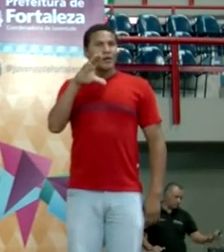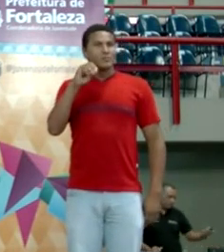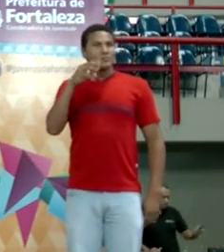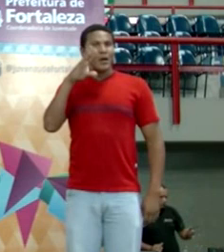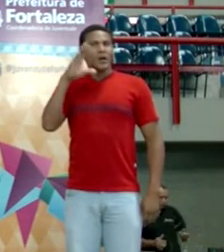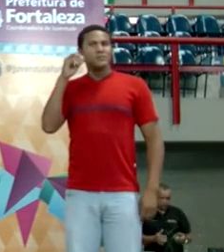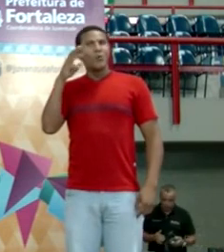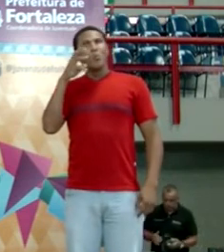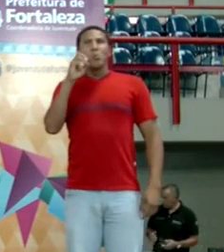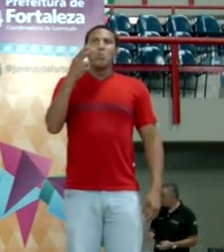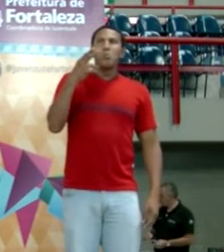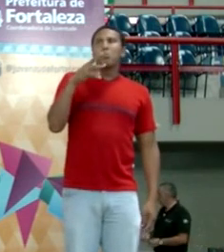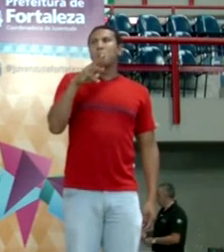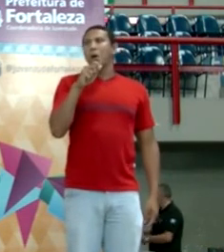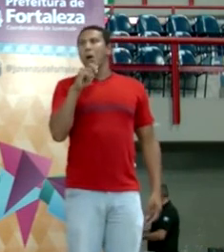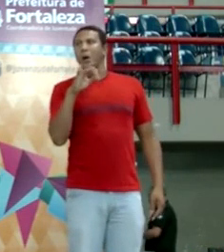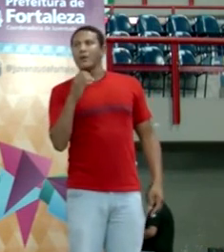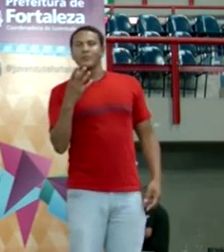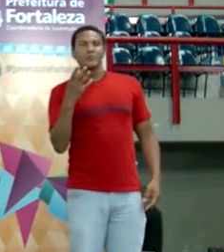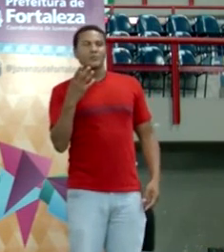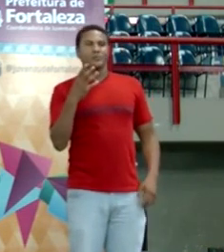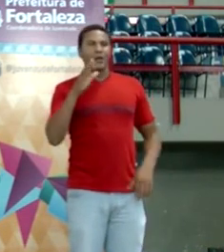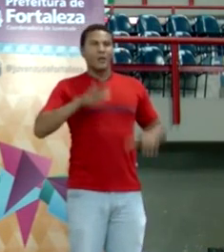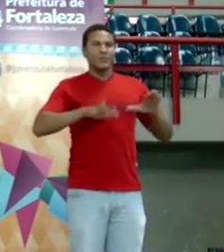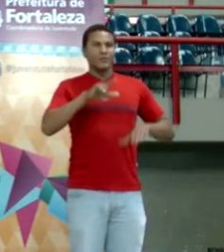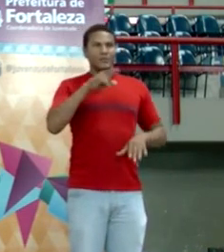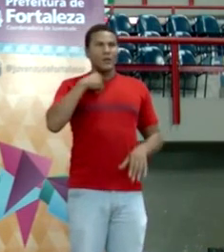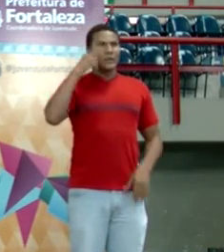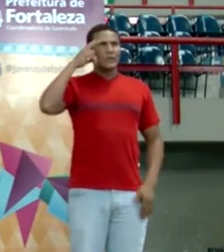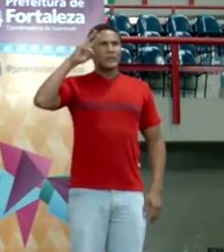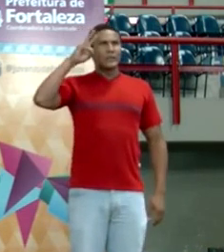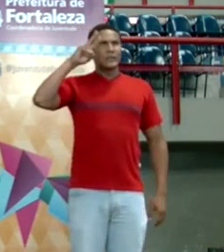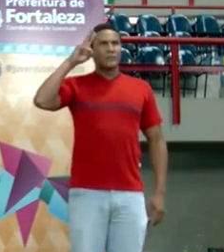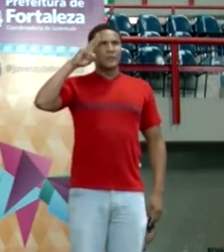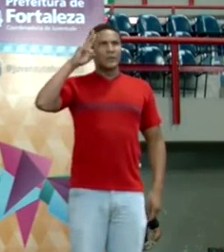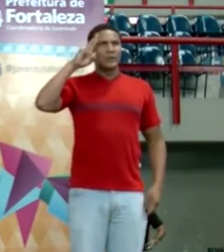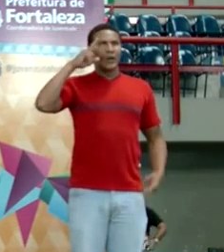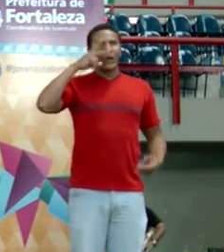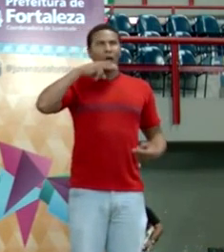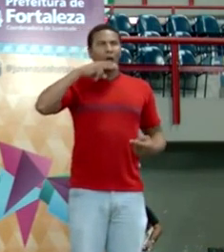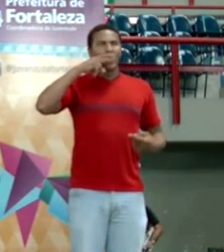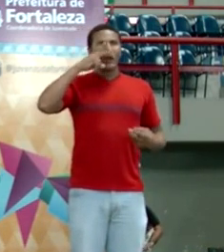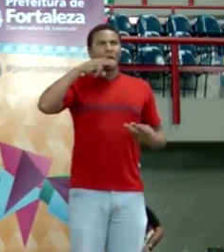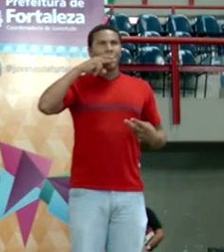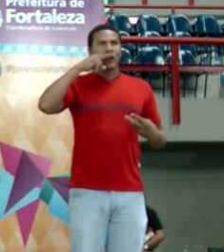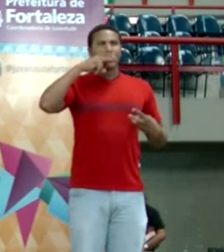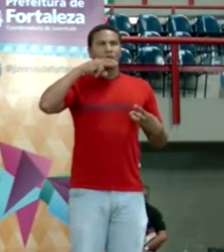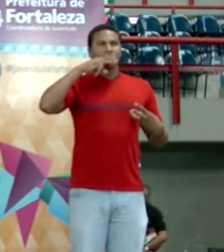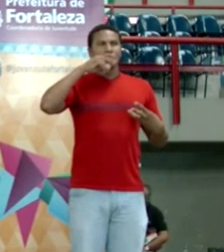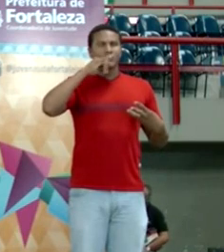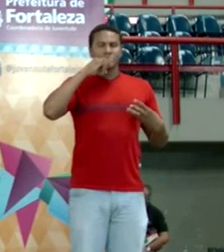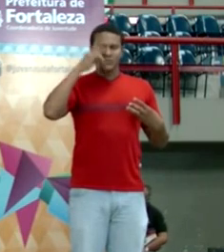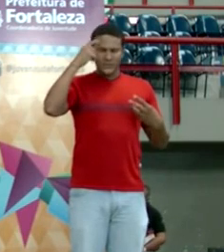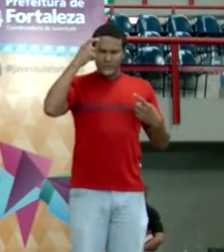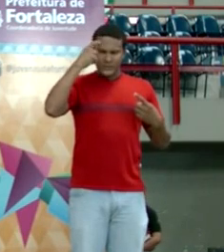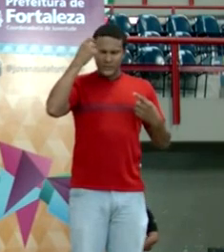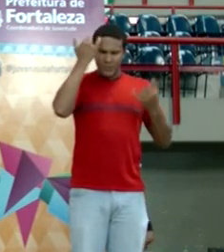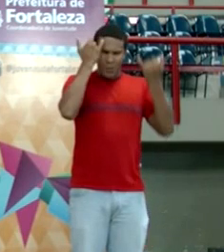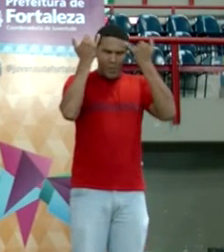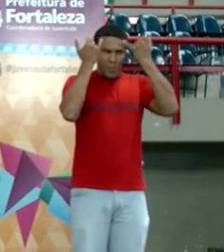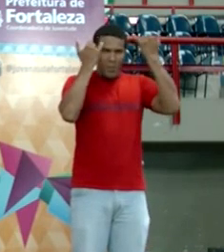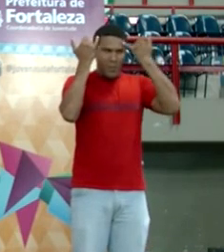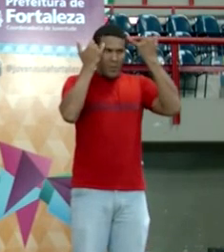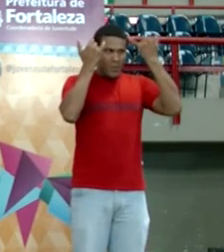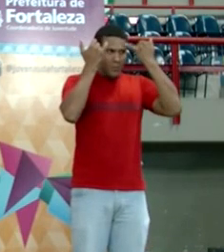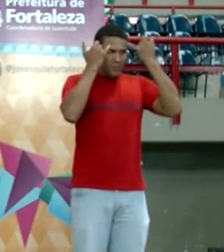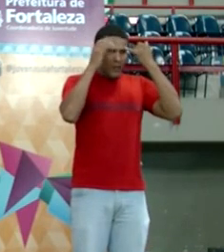em maio, tá? E aí, para você lembrar da quantidade de informações que você recebeu, às vezes fica difícil